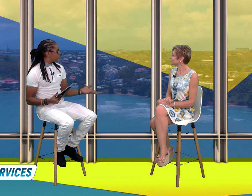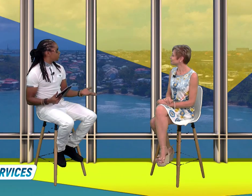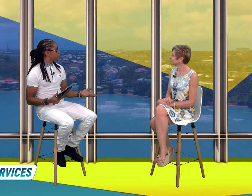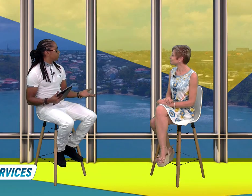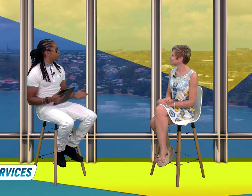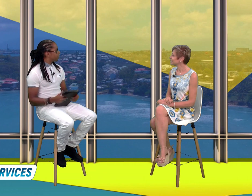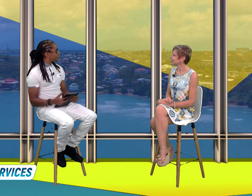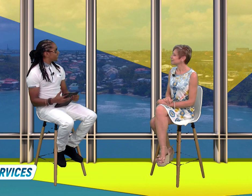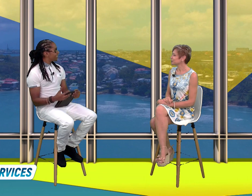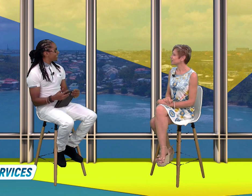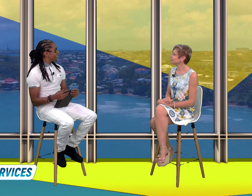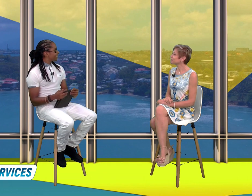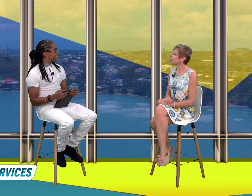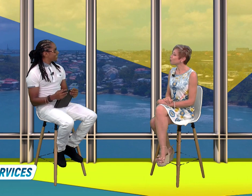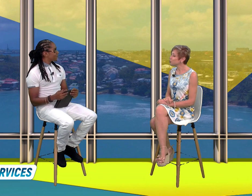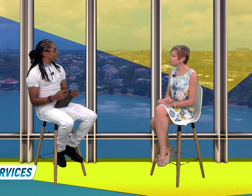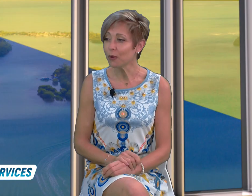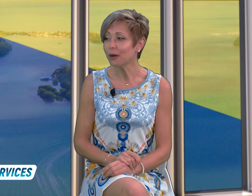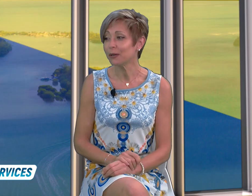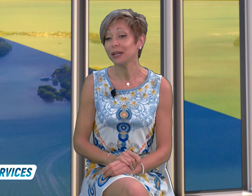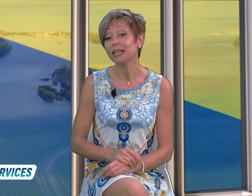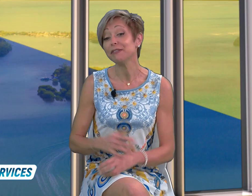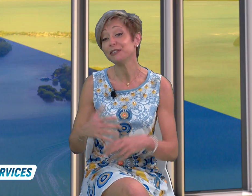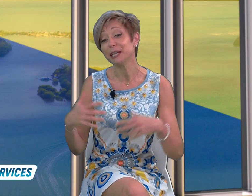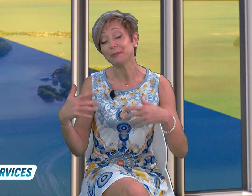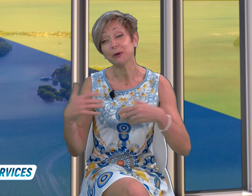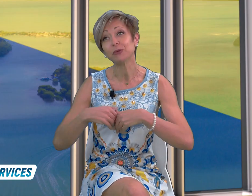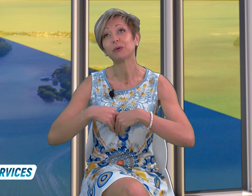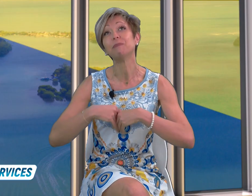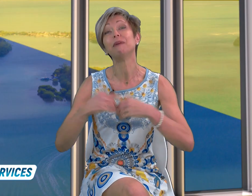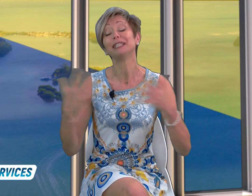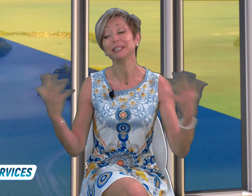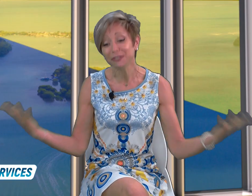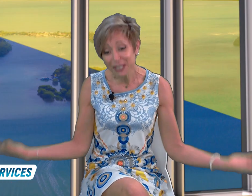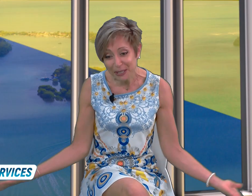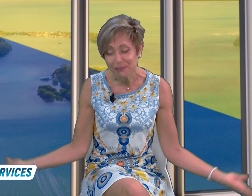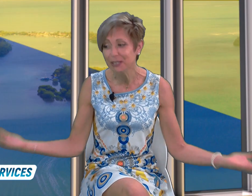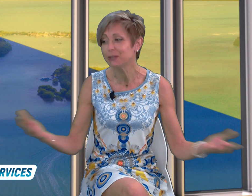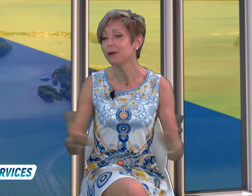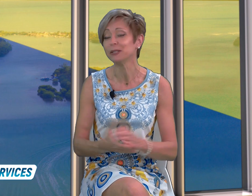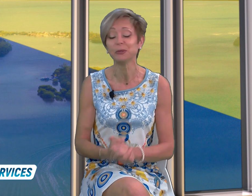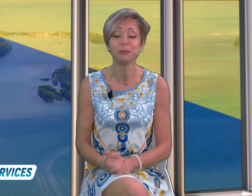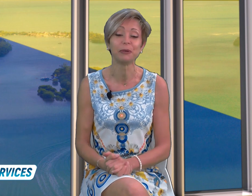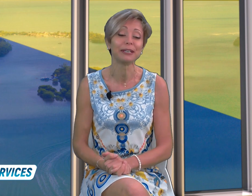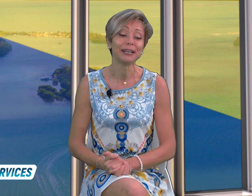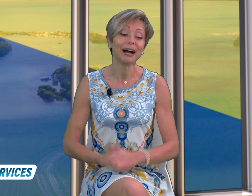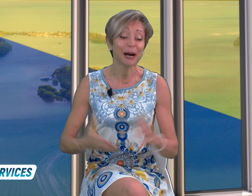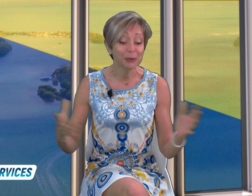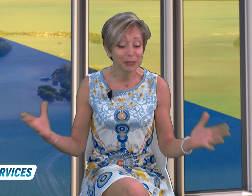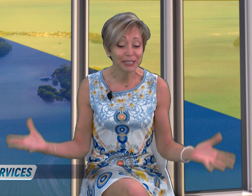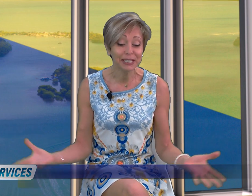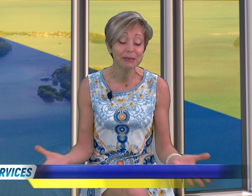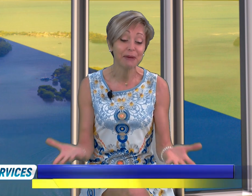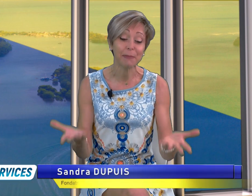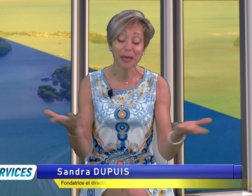expliques-tu ça, toi ? Je pense qu'il y un vrai engouement. Alors, évidemment, notre magnifique Miss Guadeloupe a